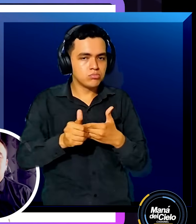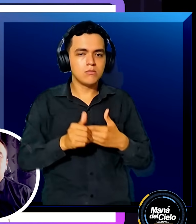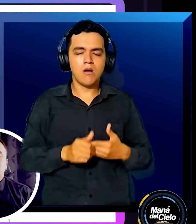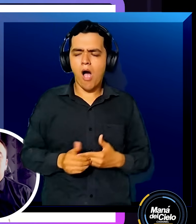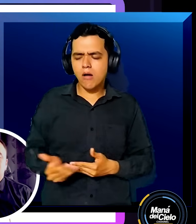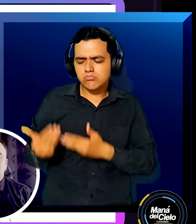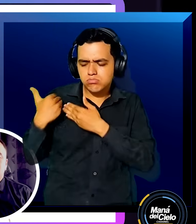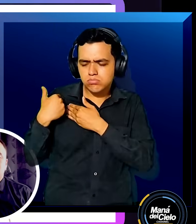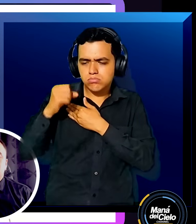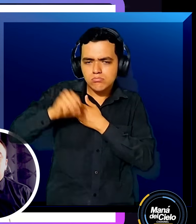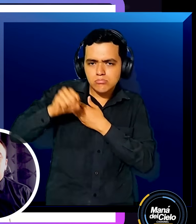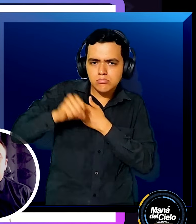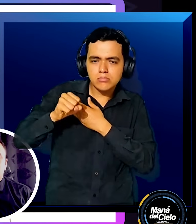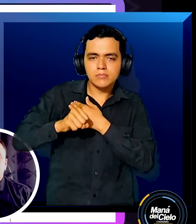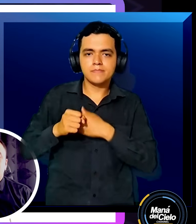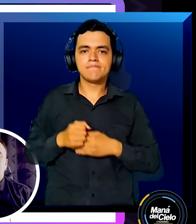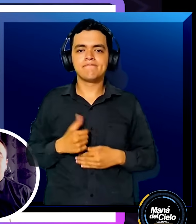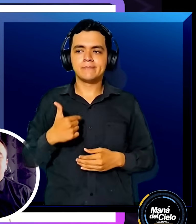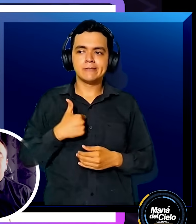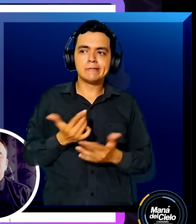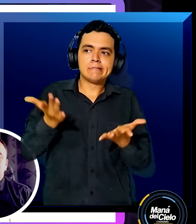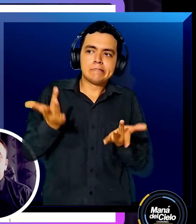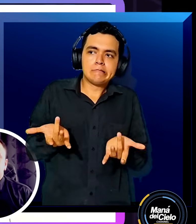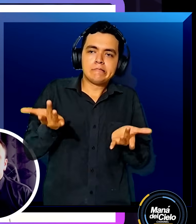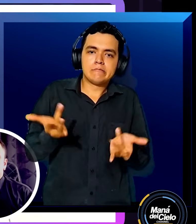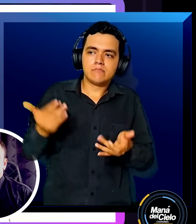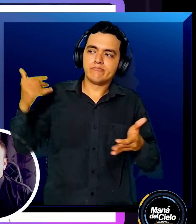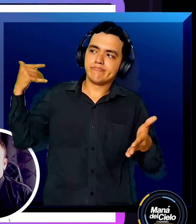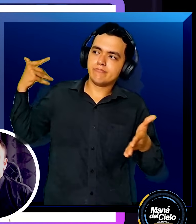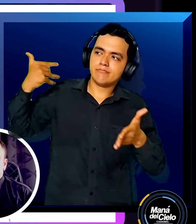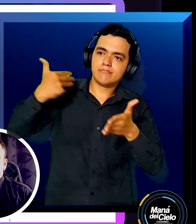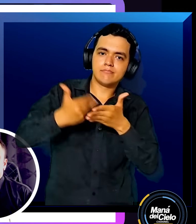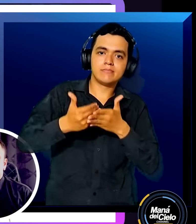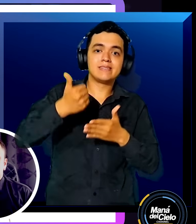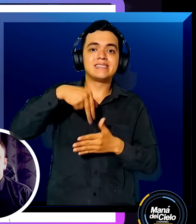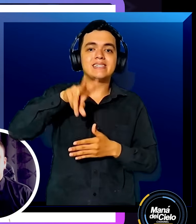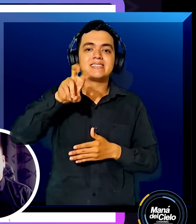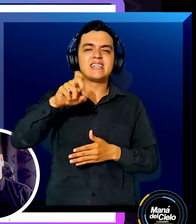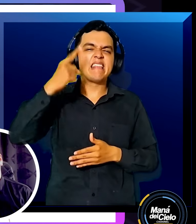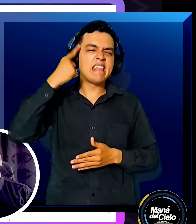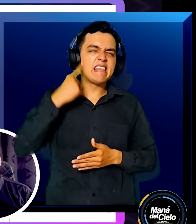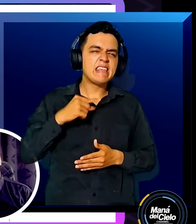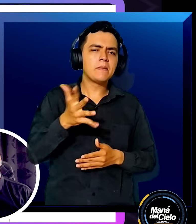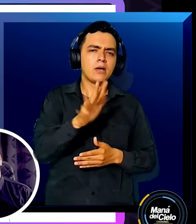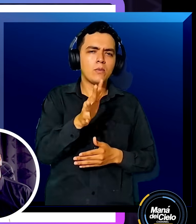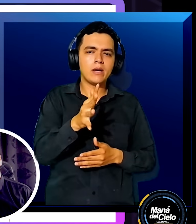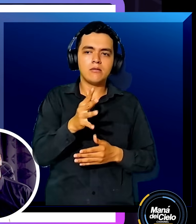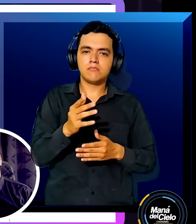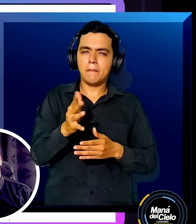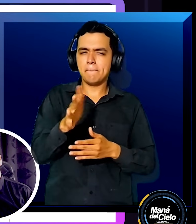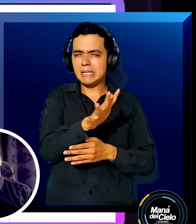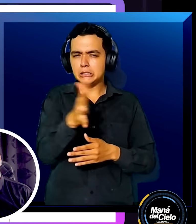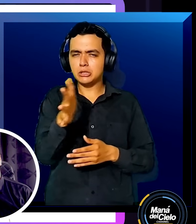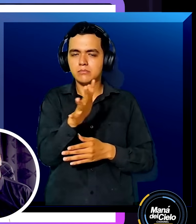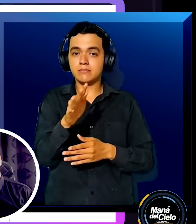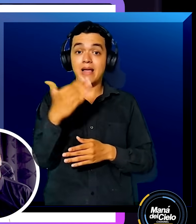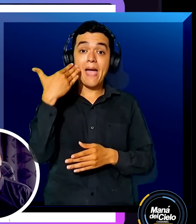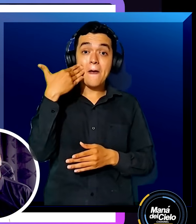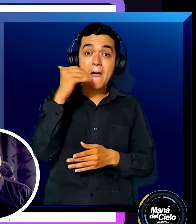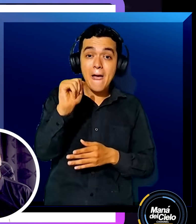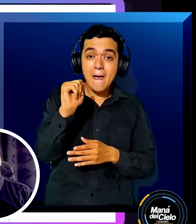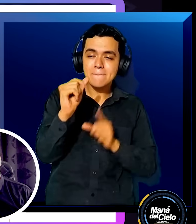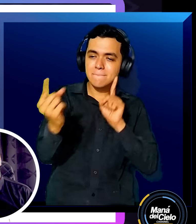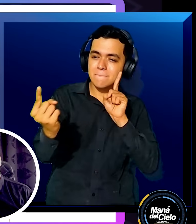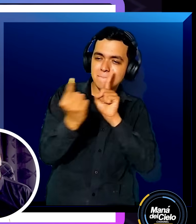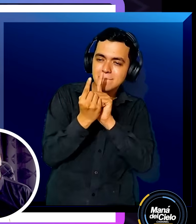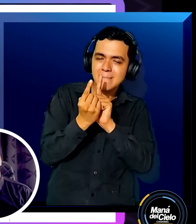Por eso es que el libro de los Hechos dice que cuando el capítulo 4 dice que cuando ellos terminaron de orar, el